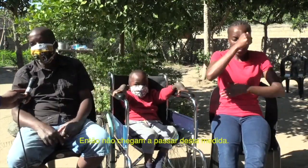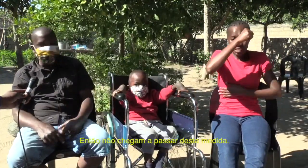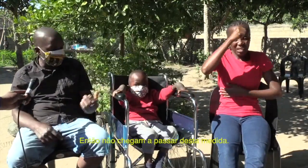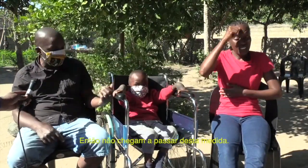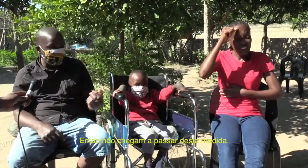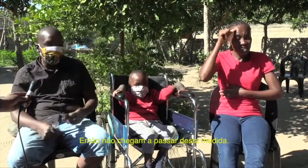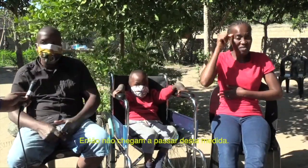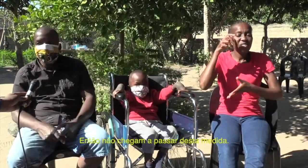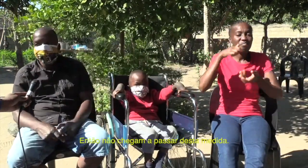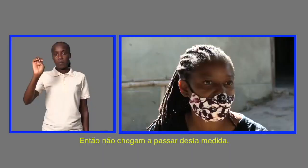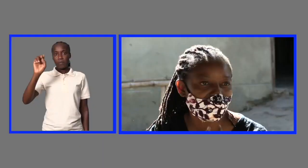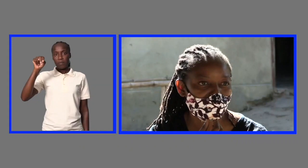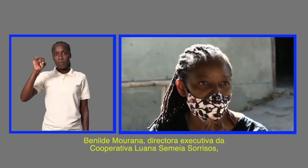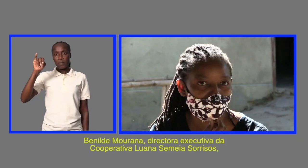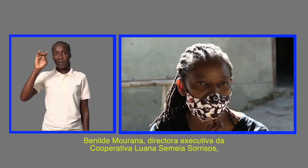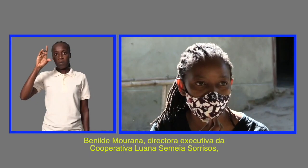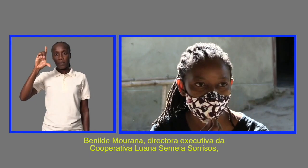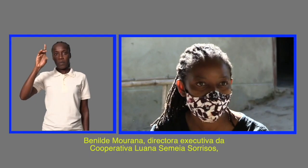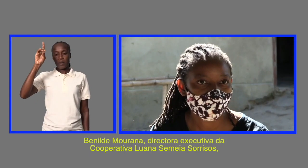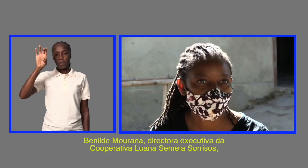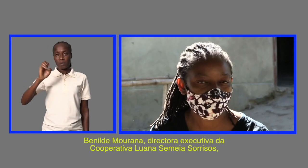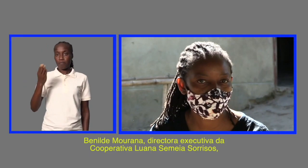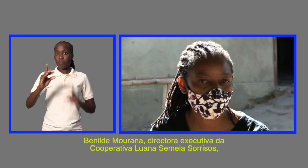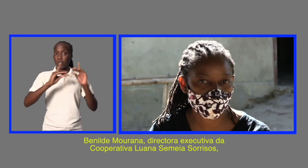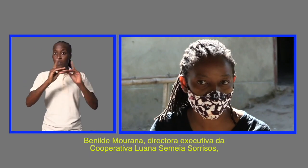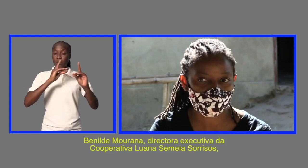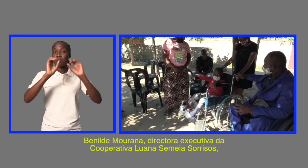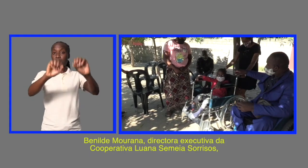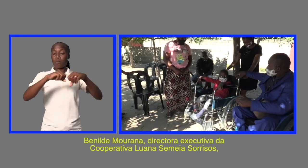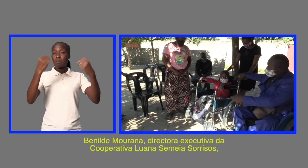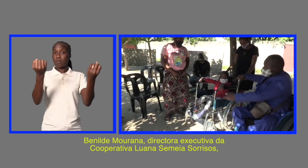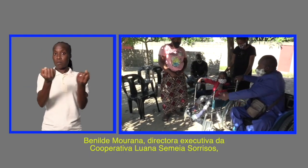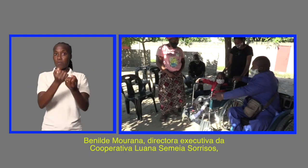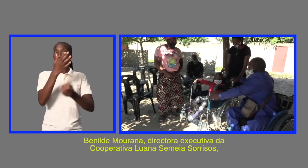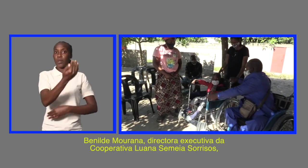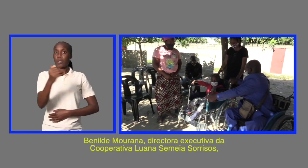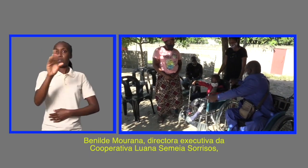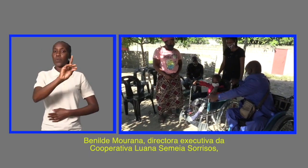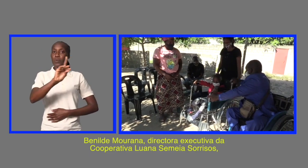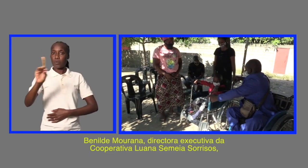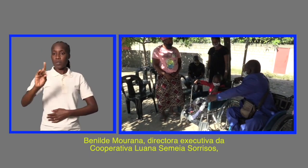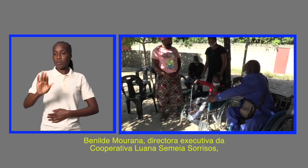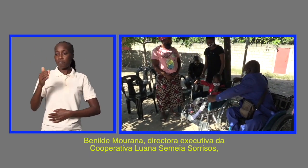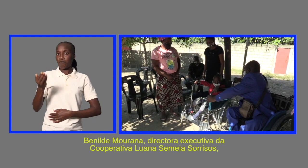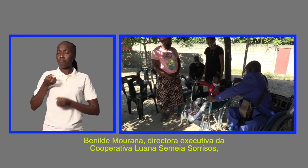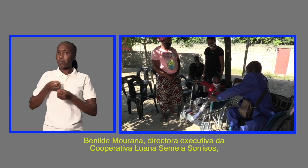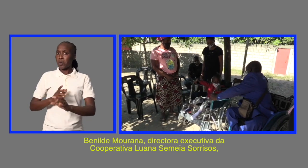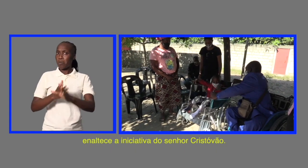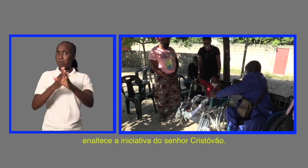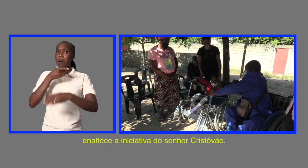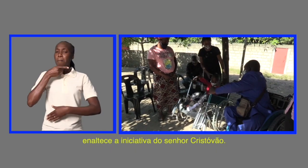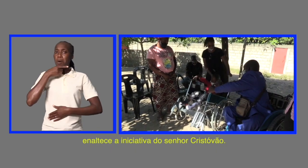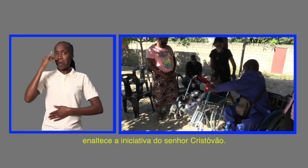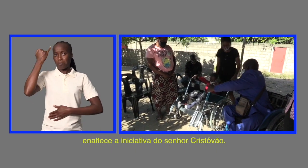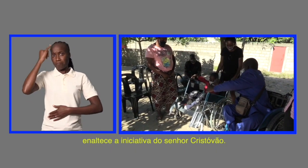desta medida dele Benilde Morana diretora executiva da cooperativa Luan Semeia Sorrisos